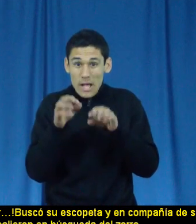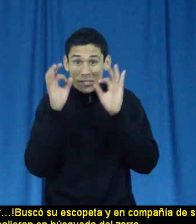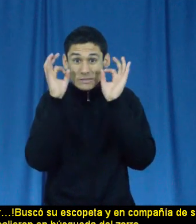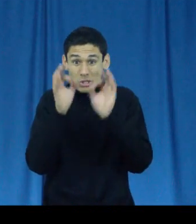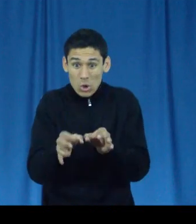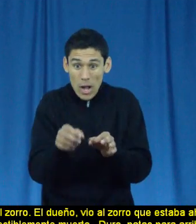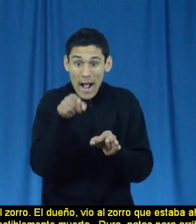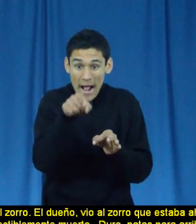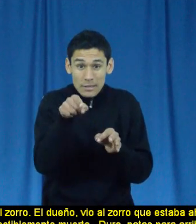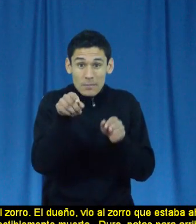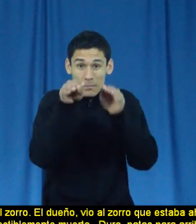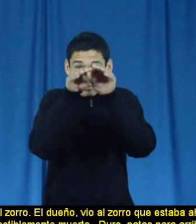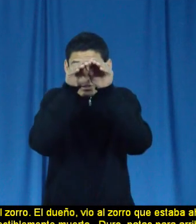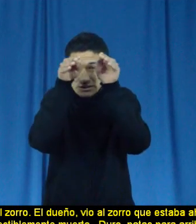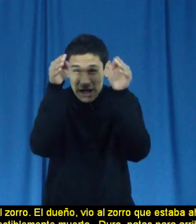del zorro.